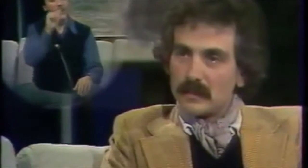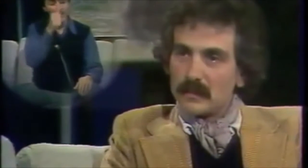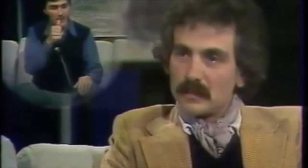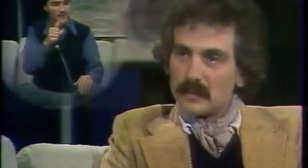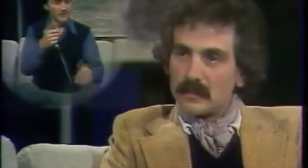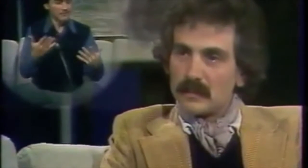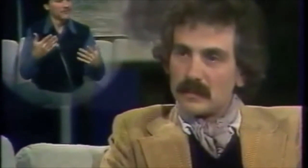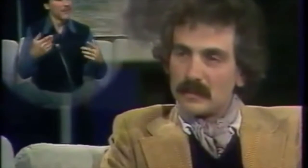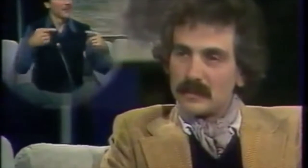en son.